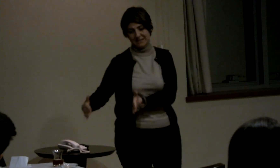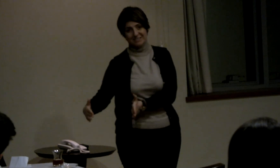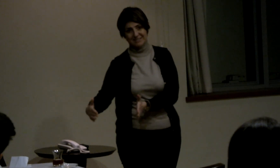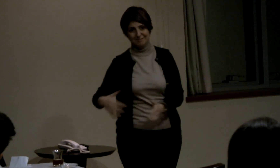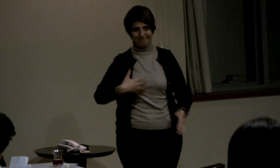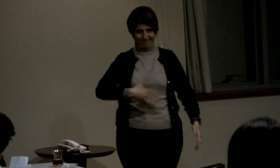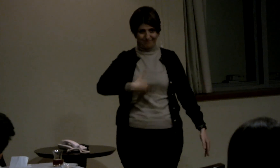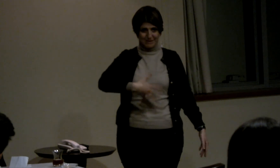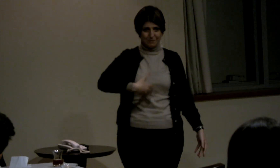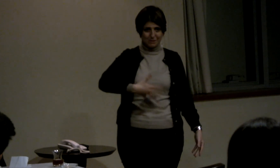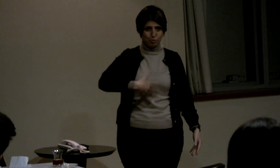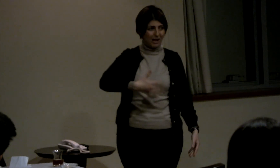kenarı, midemiz bulandı,